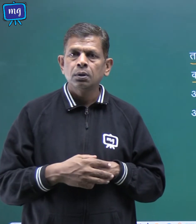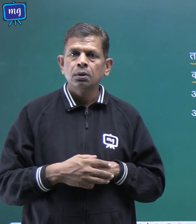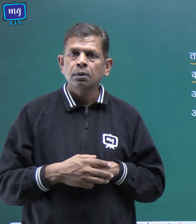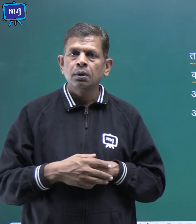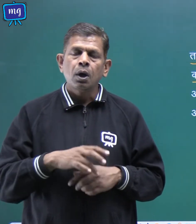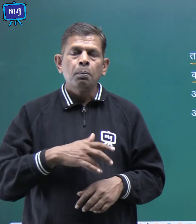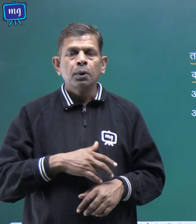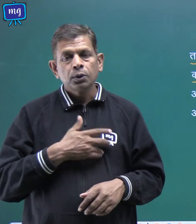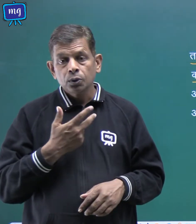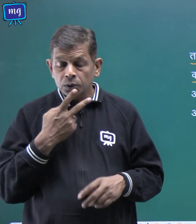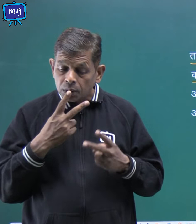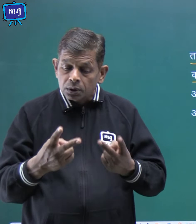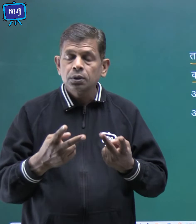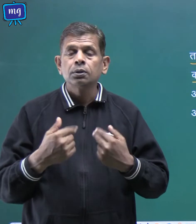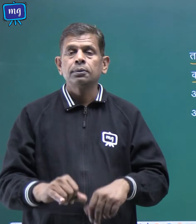प्रतीत होते हैं,